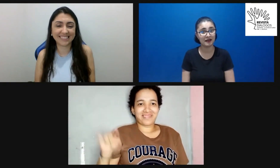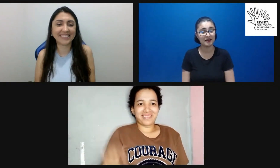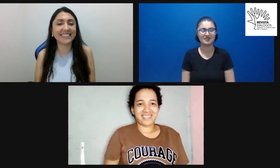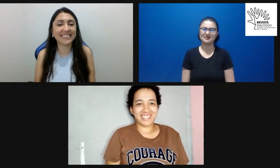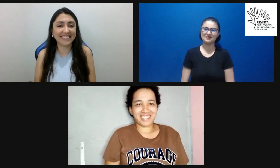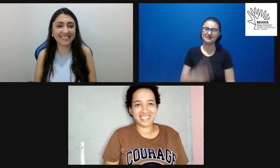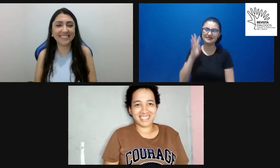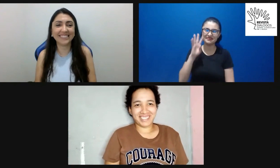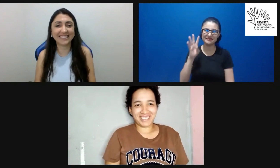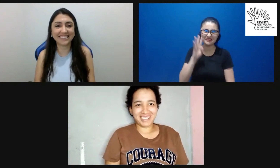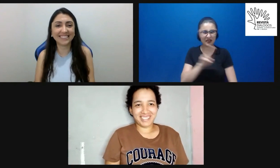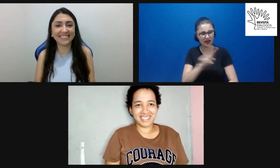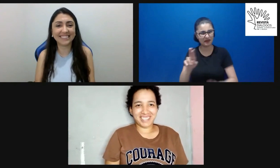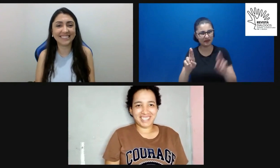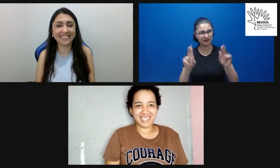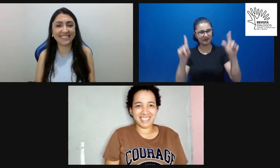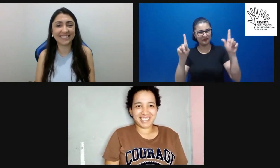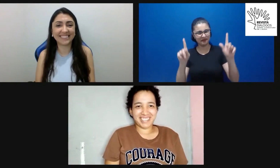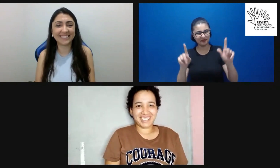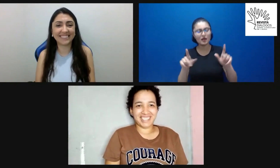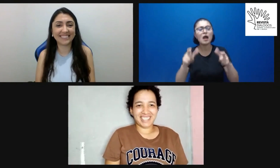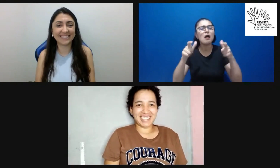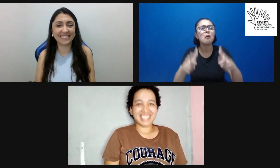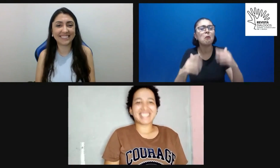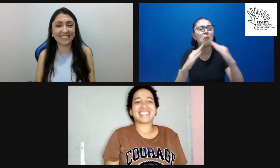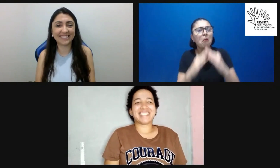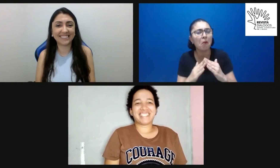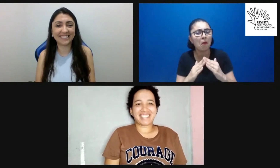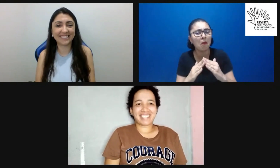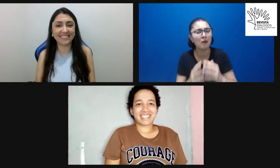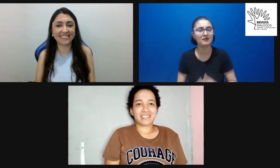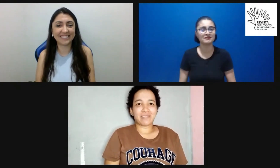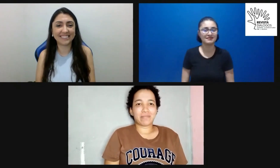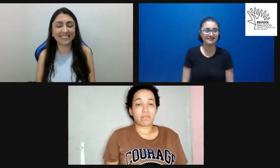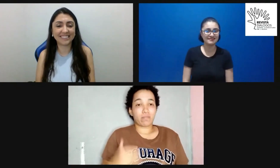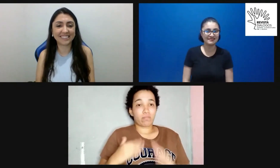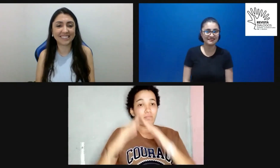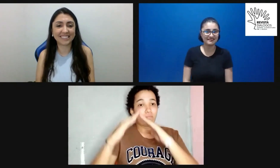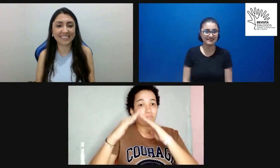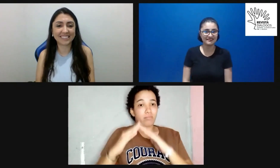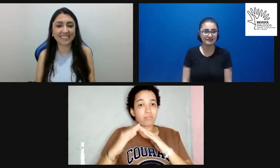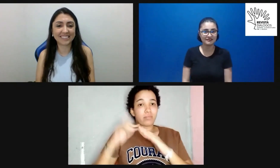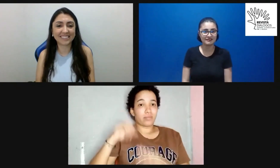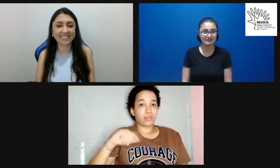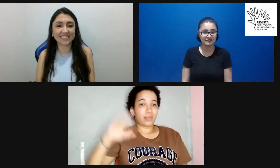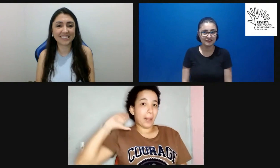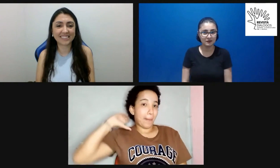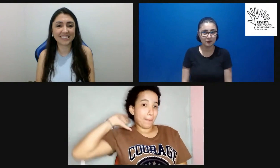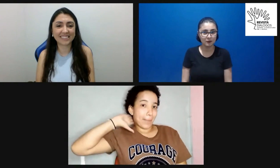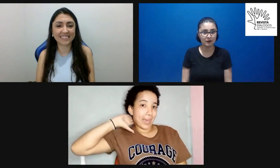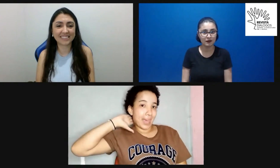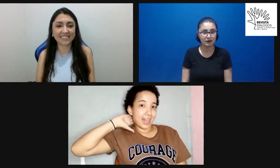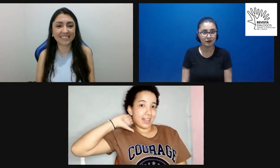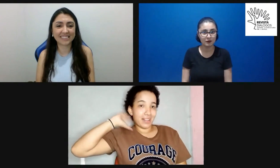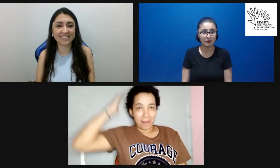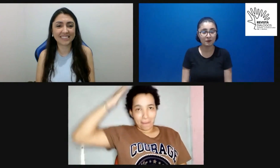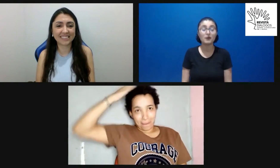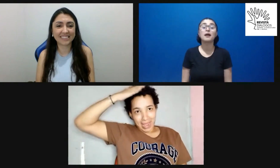Alier. Que legal, esse nome bem diferente. Onde você mora? Eu moro em Belém do